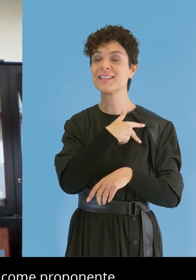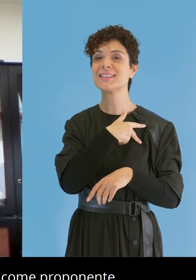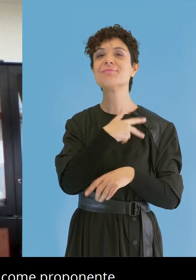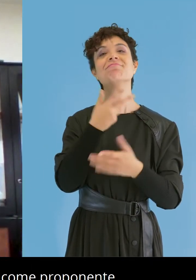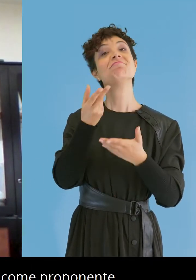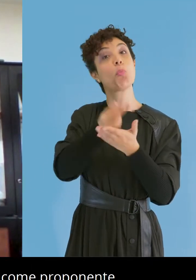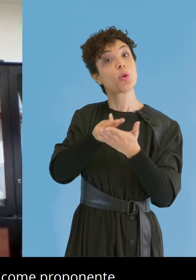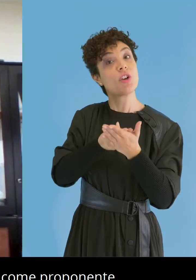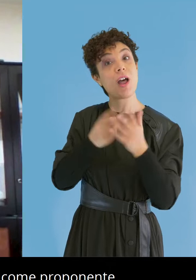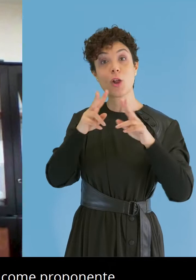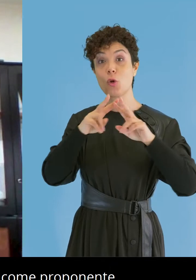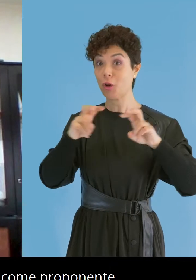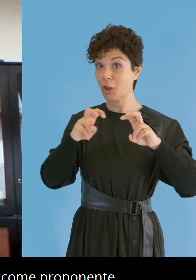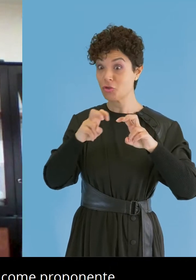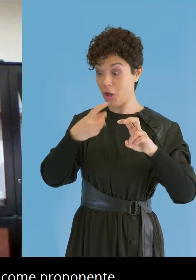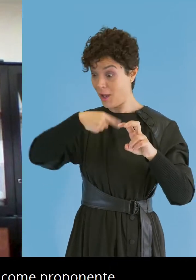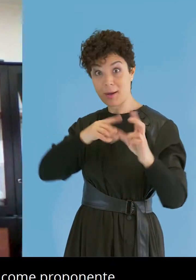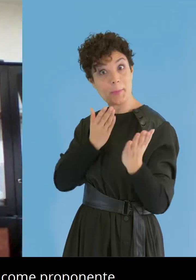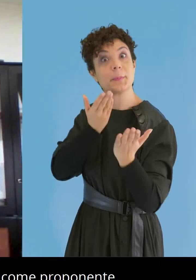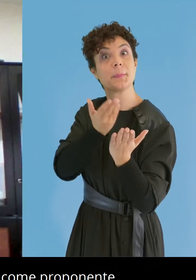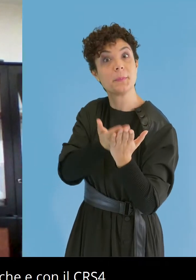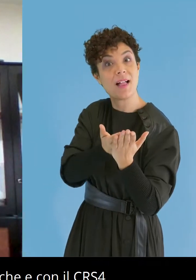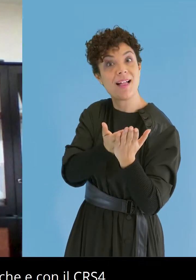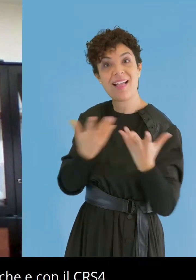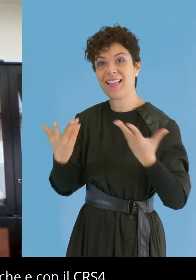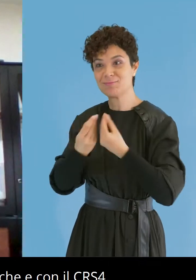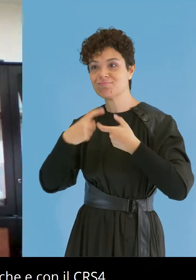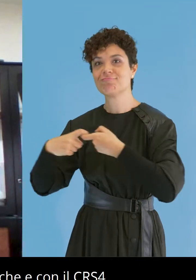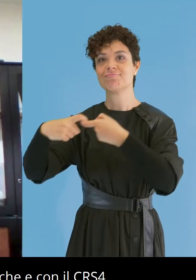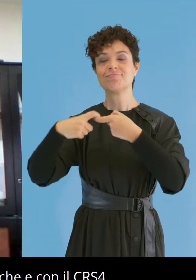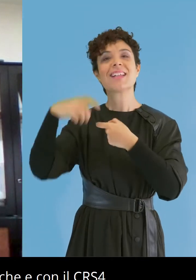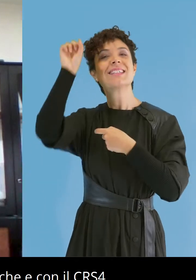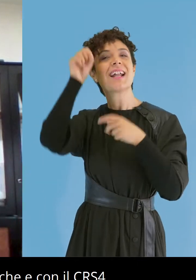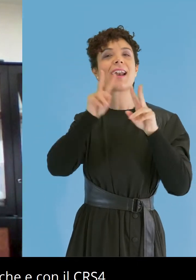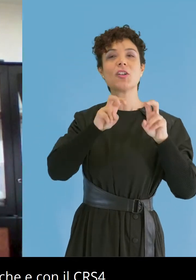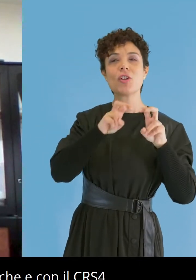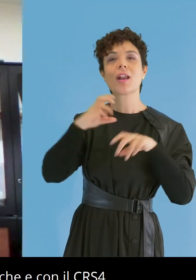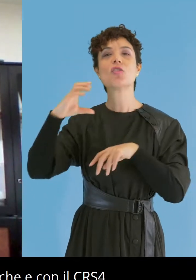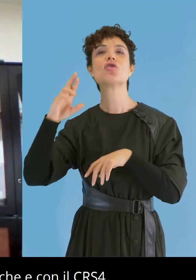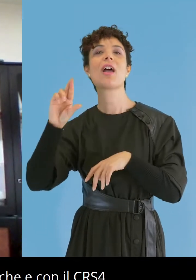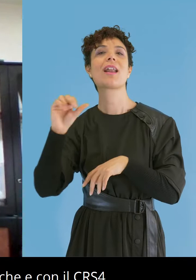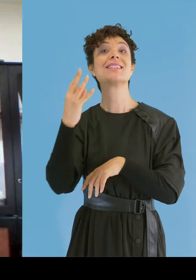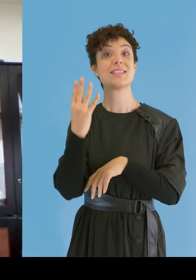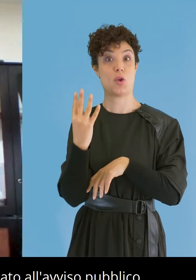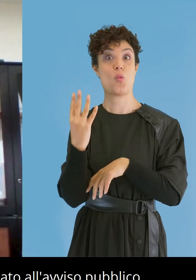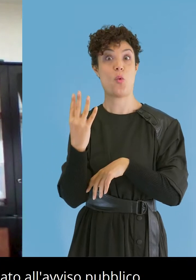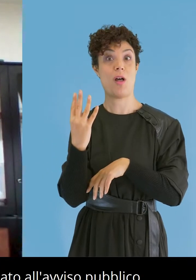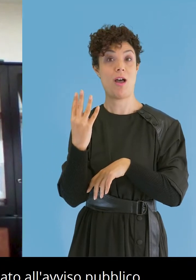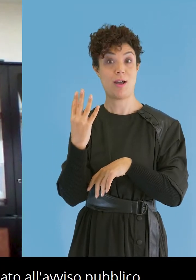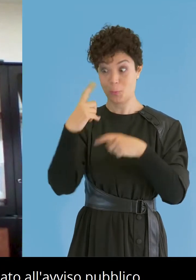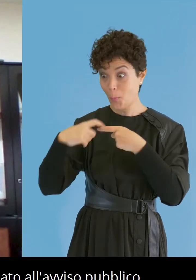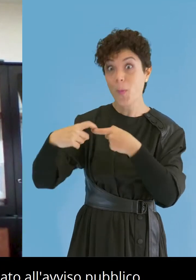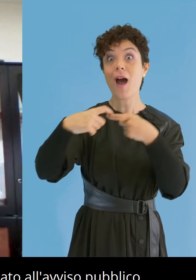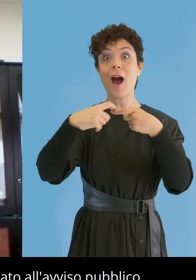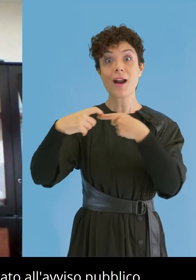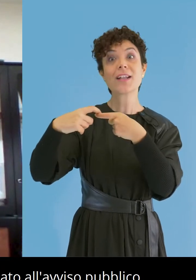questo progetto di ricerca come proponente in collaborazione con Sardegna Ricerca e col CRS4. E con